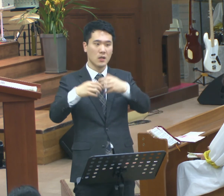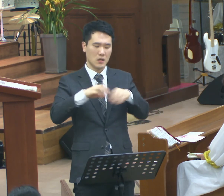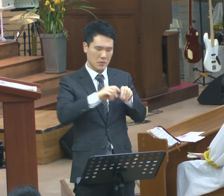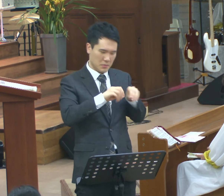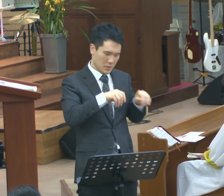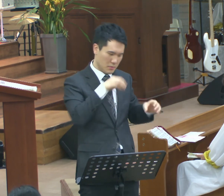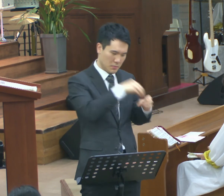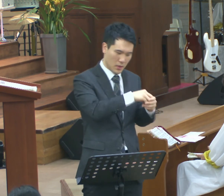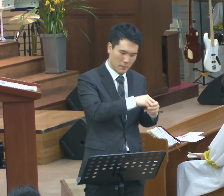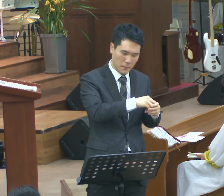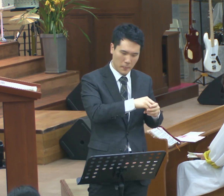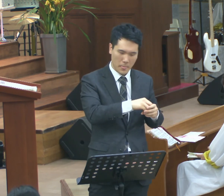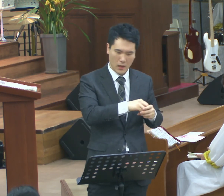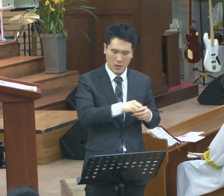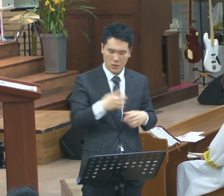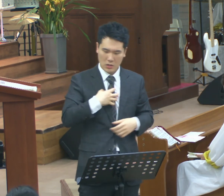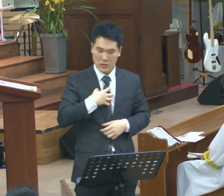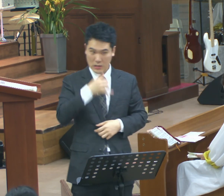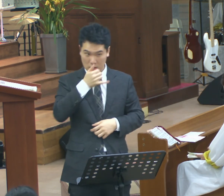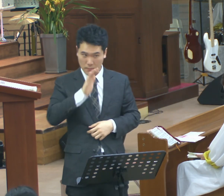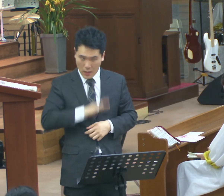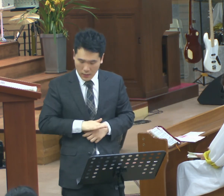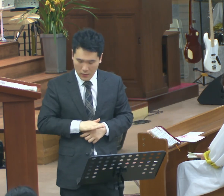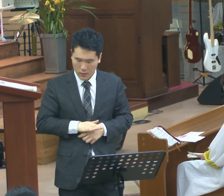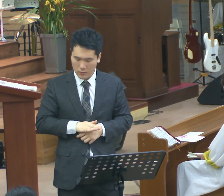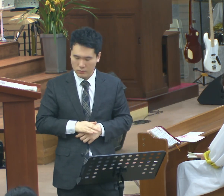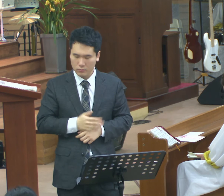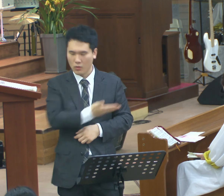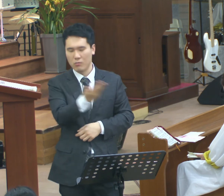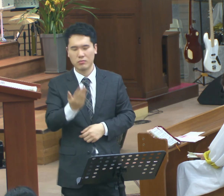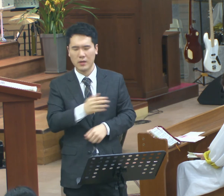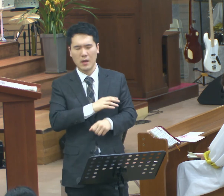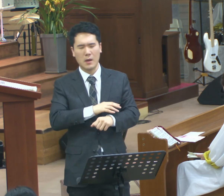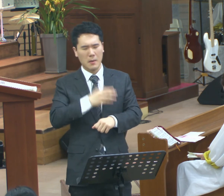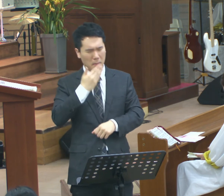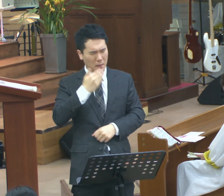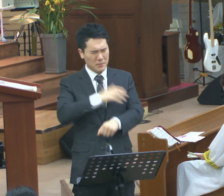뭐 얘기한다 할지라도 김치를 맛있게 드세요.